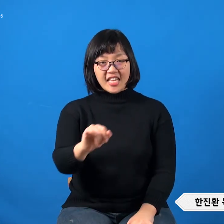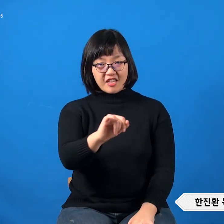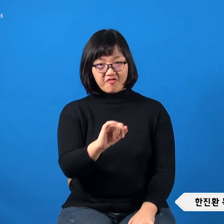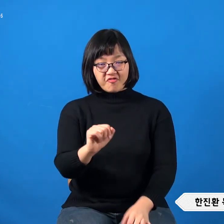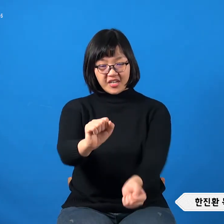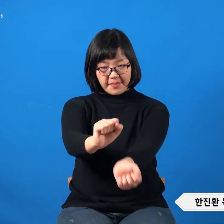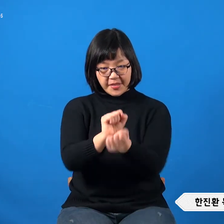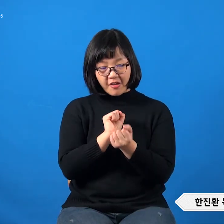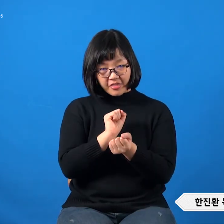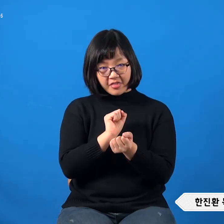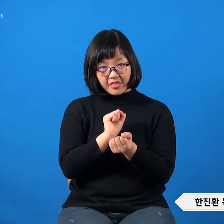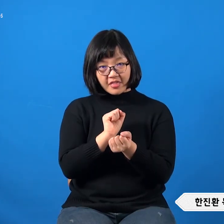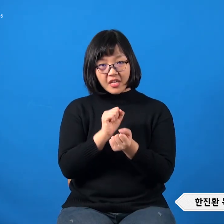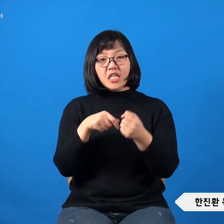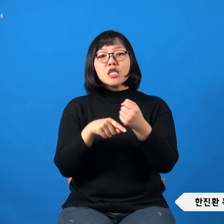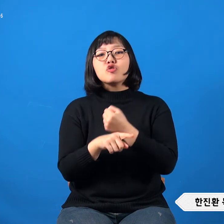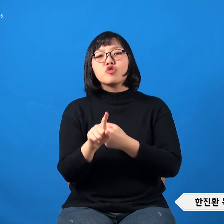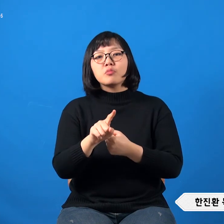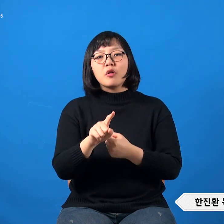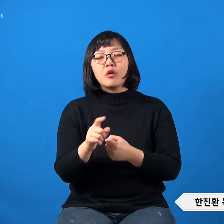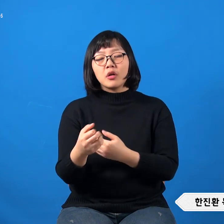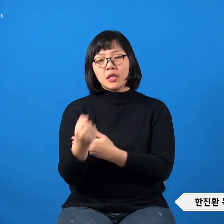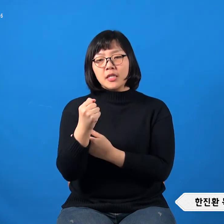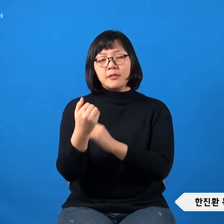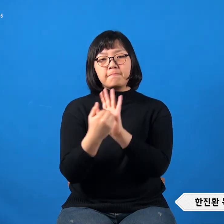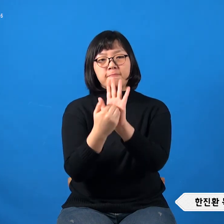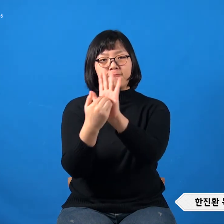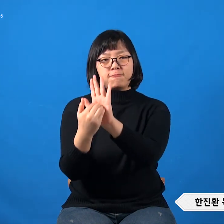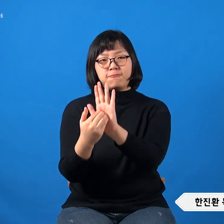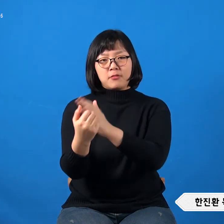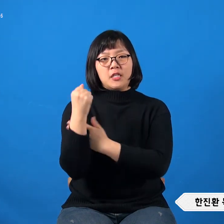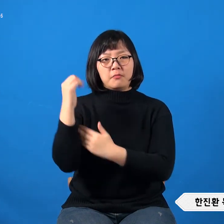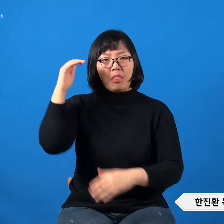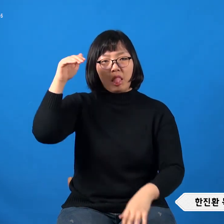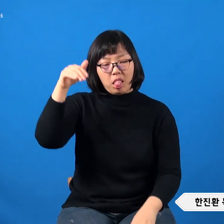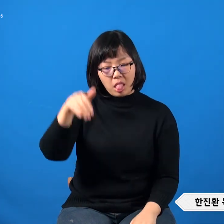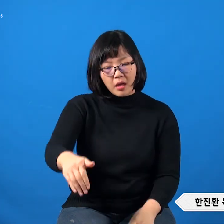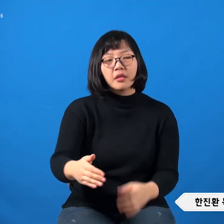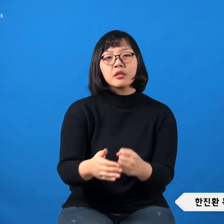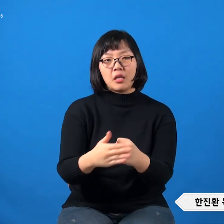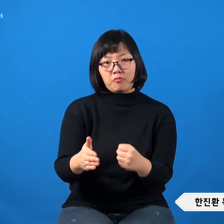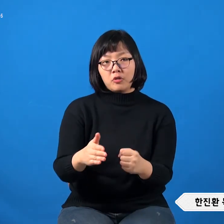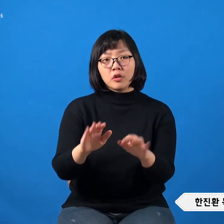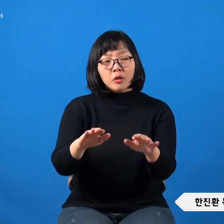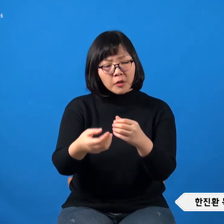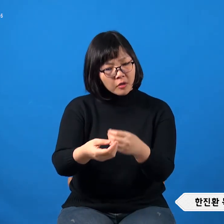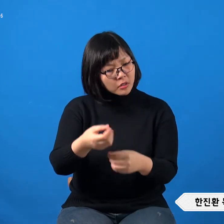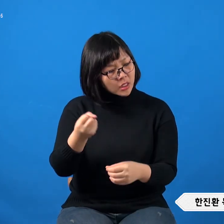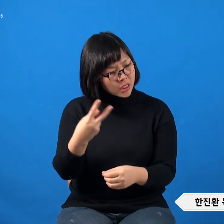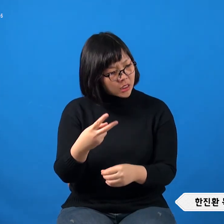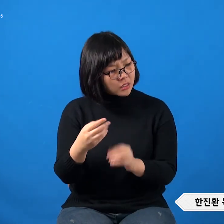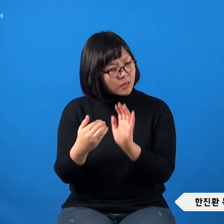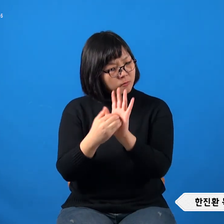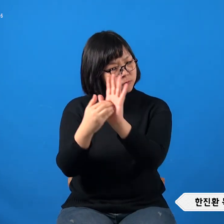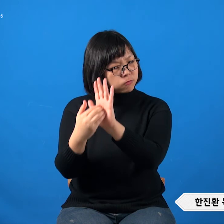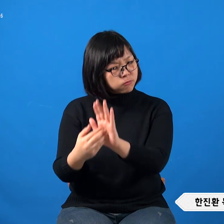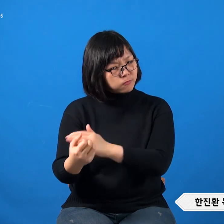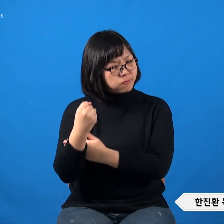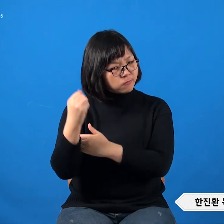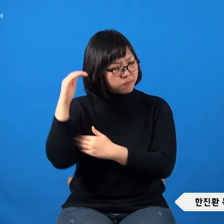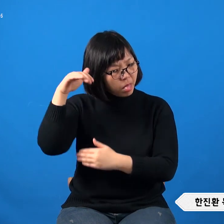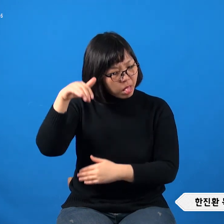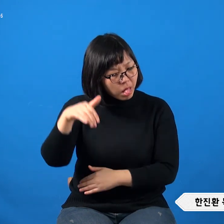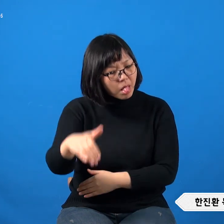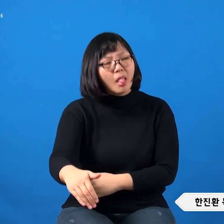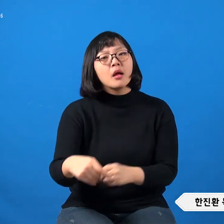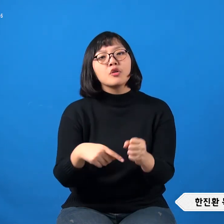세균에 감염되는 것은 면역 기능이 저하되어서 감염되는 것인데, 왜 면역 기능이 저하되느냐?